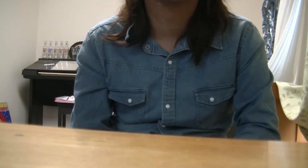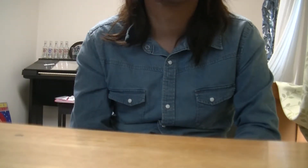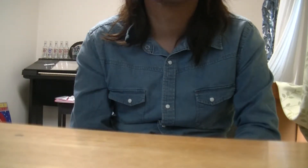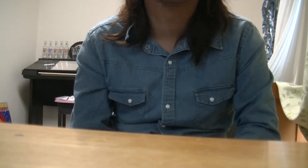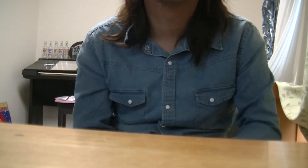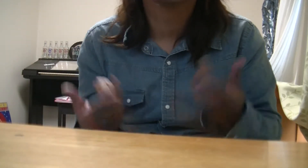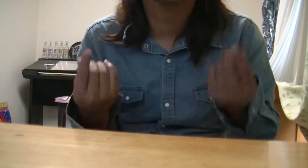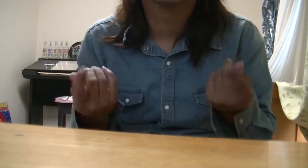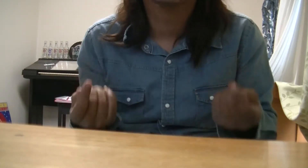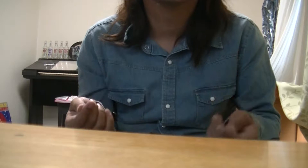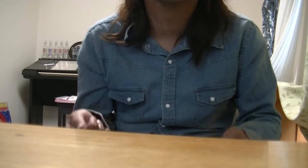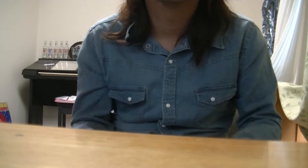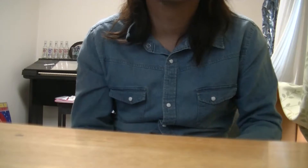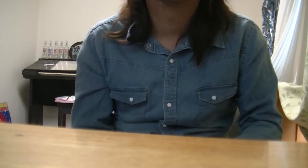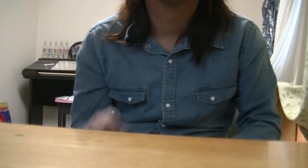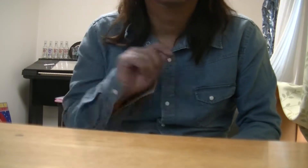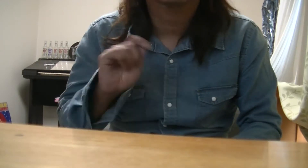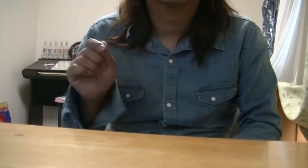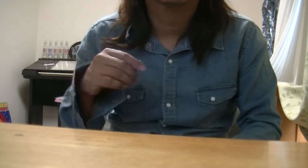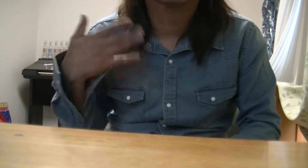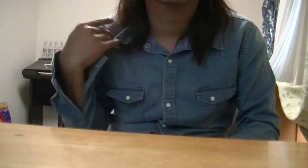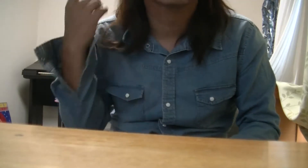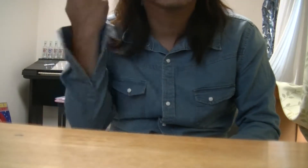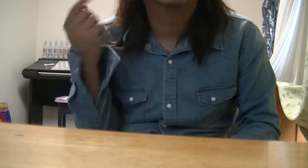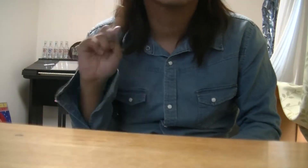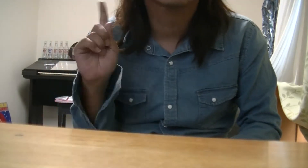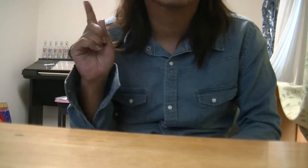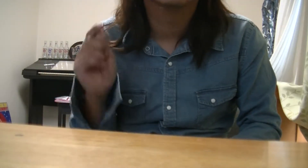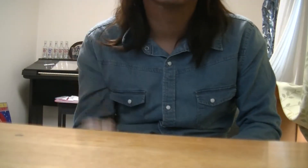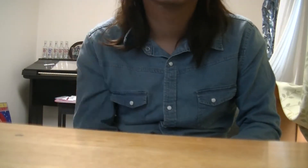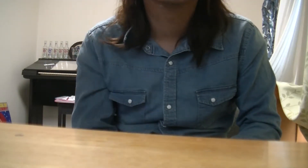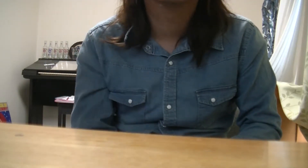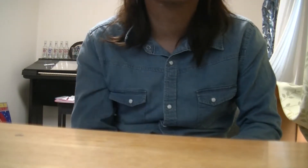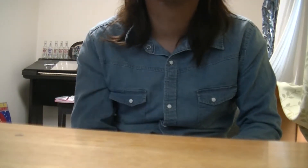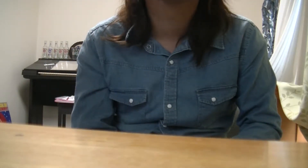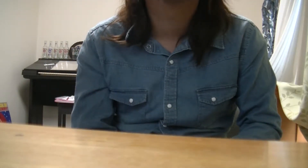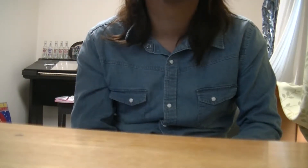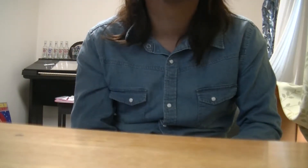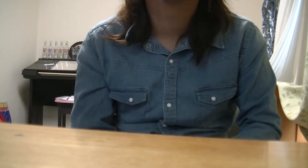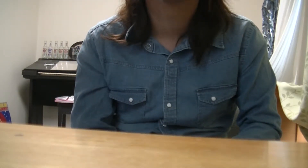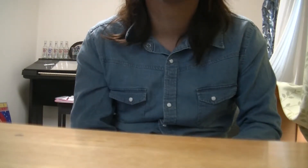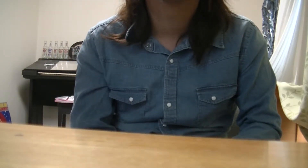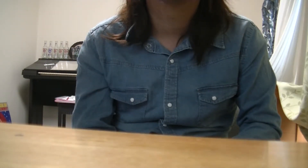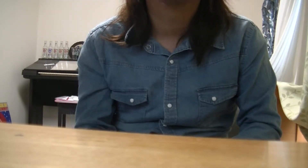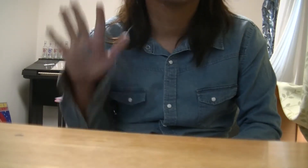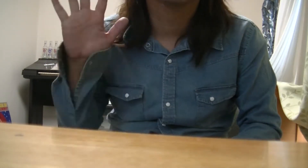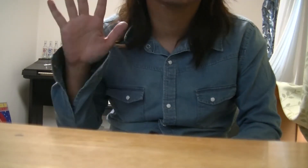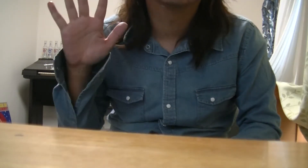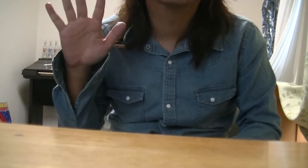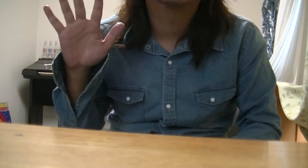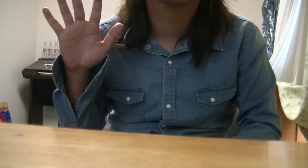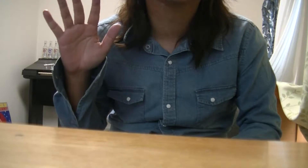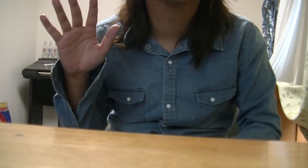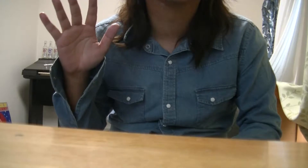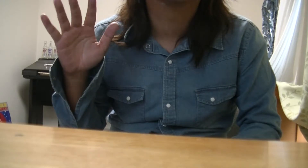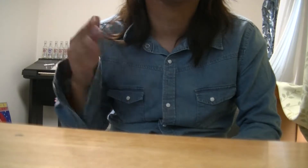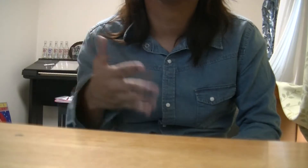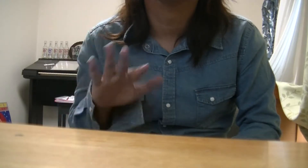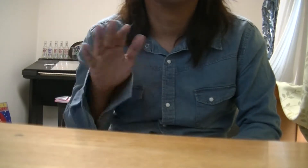よね。掲示板わかります。いやちょっと掲示板わかる人。おー、オッケーオッケー。掲示板わから